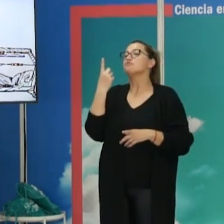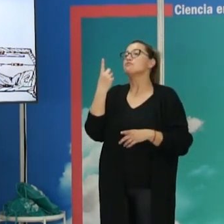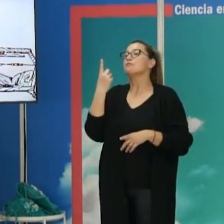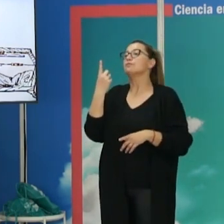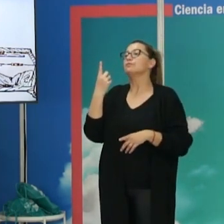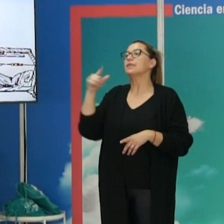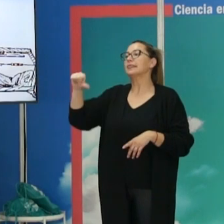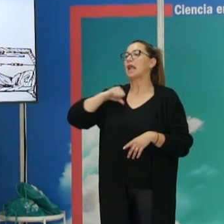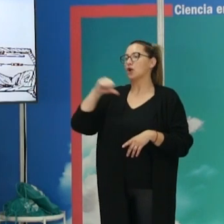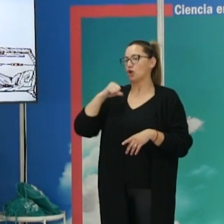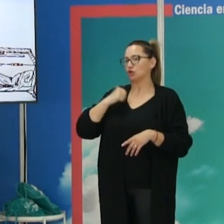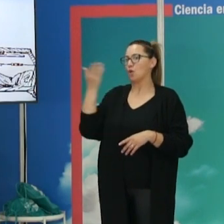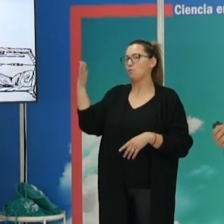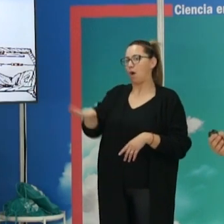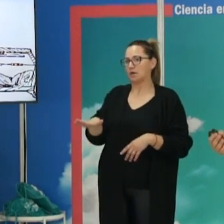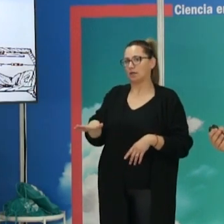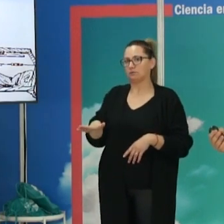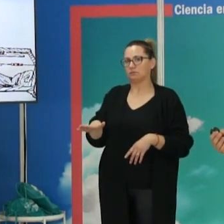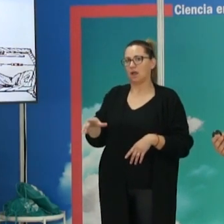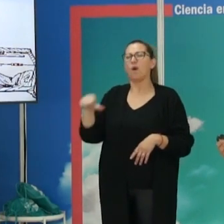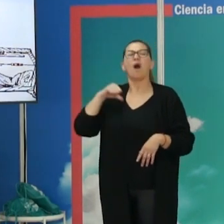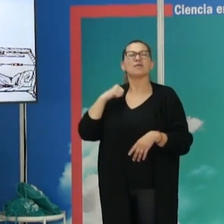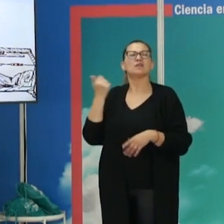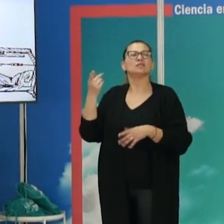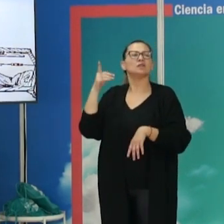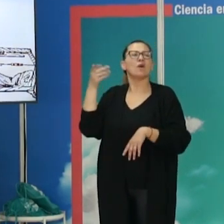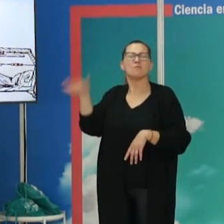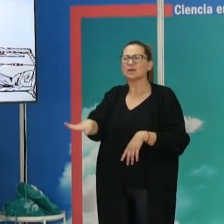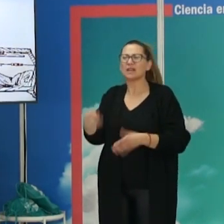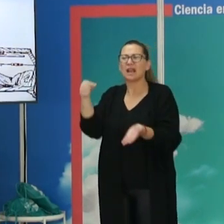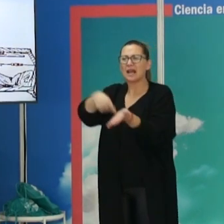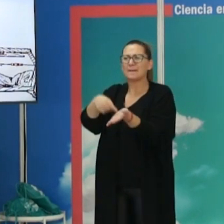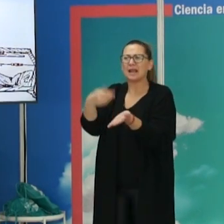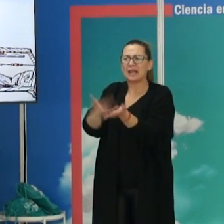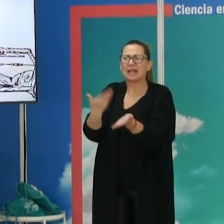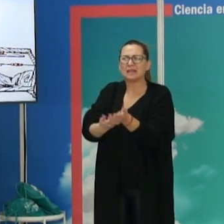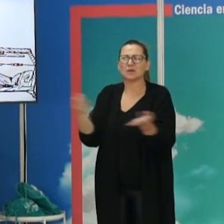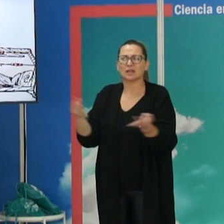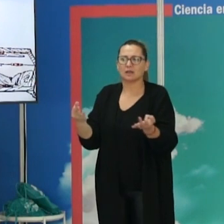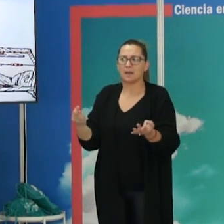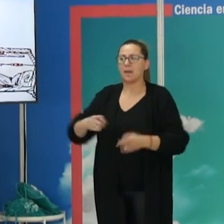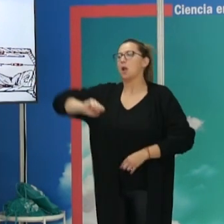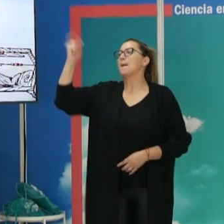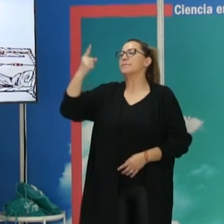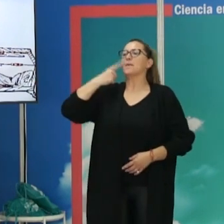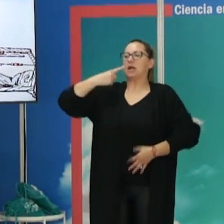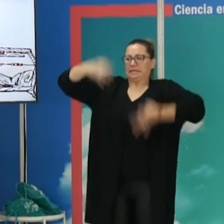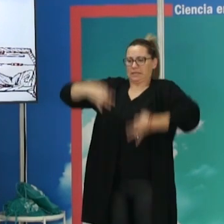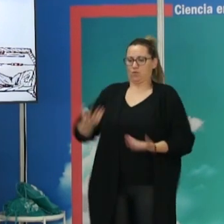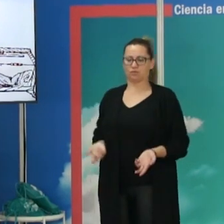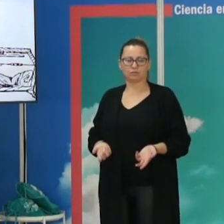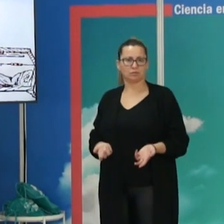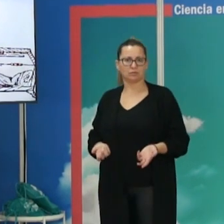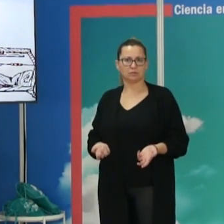de muerte, ¿qué le pedimos a un diagnóstico de muerte? Bueno, un diagnóstico de muerte tiene que ser seguro en primer lugar. Debe ser seguro, es